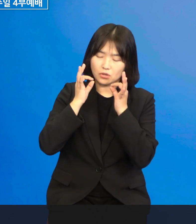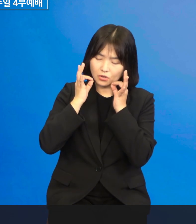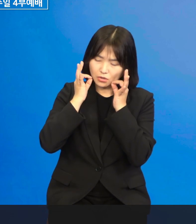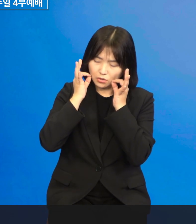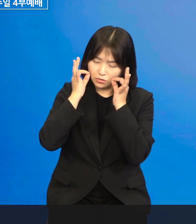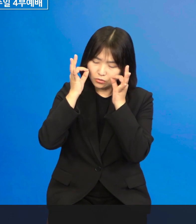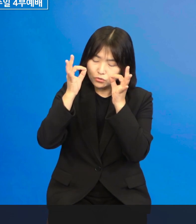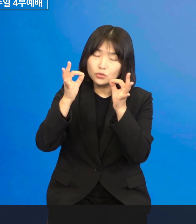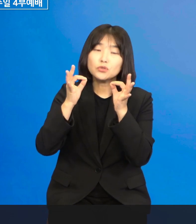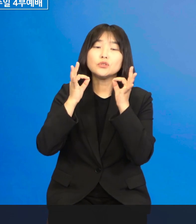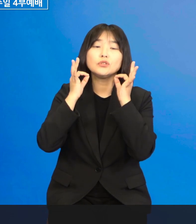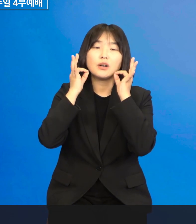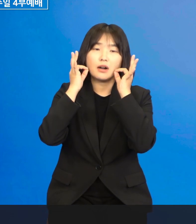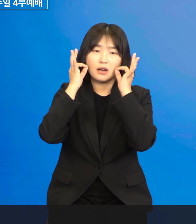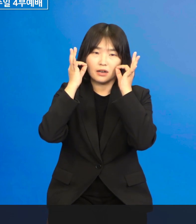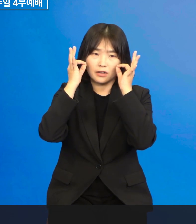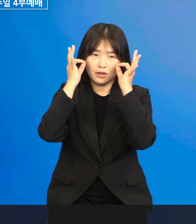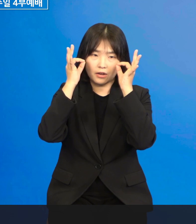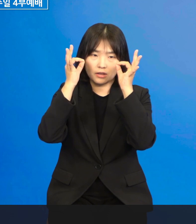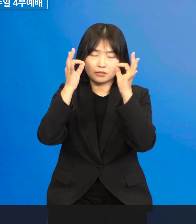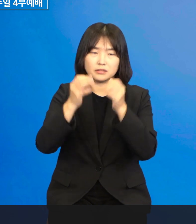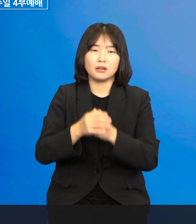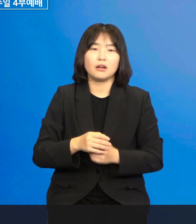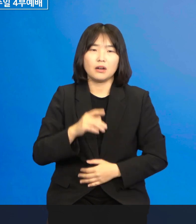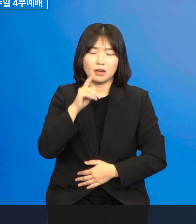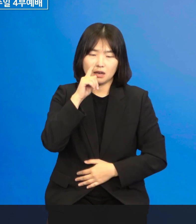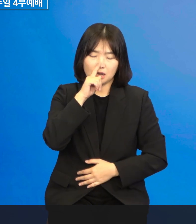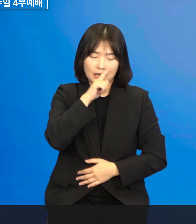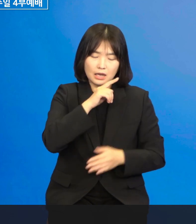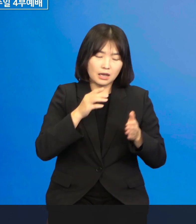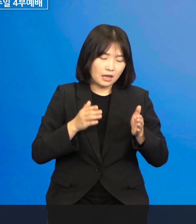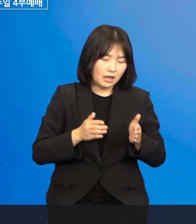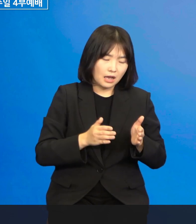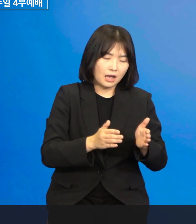얼굴을 그 악한 길 떠나며